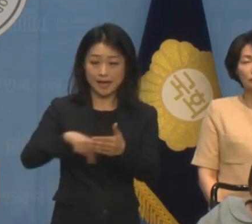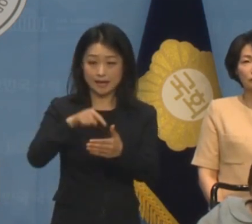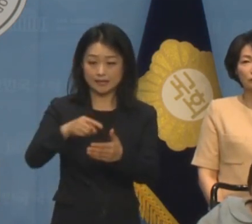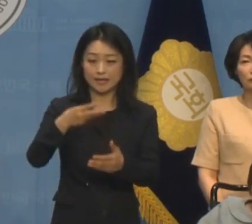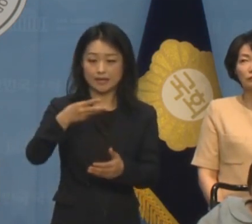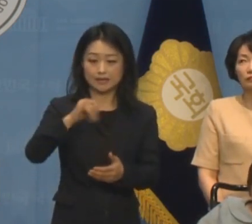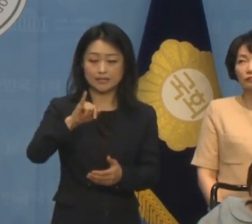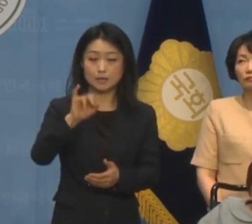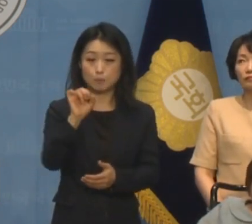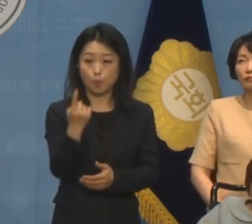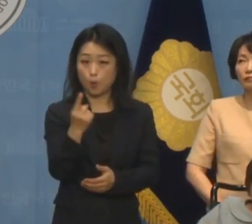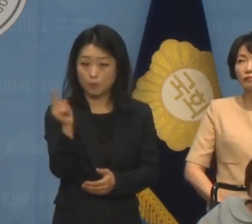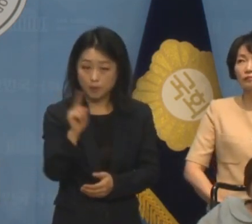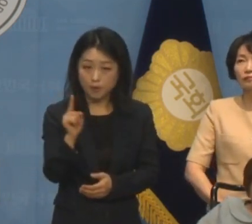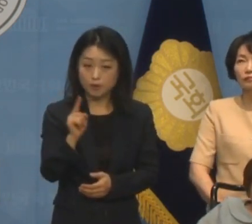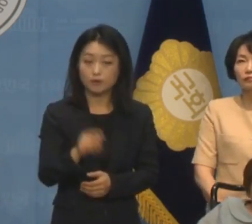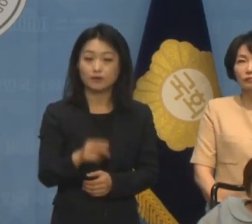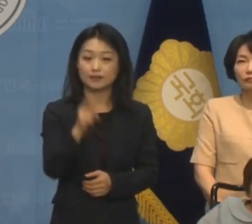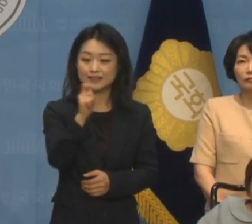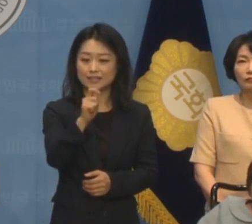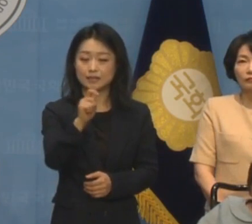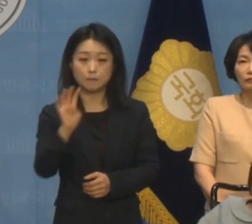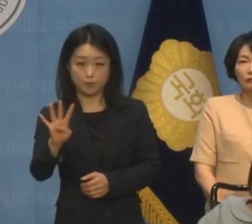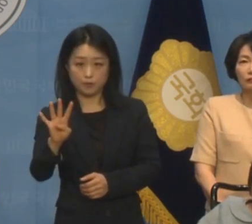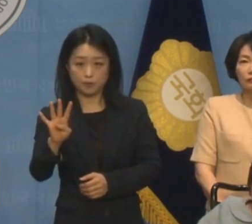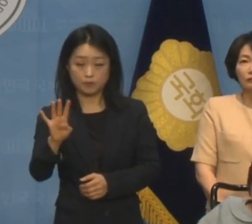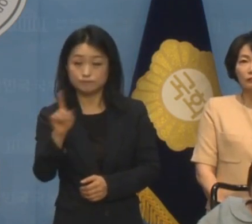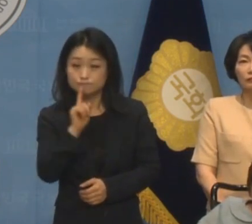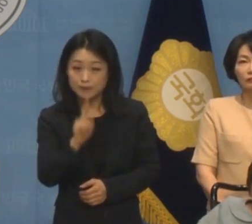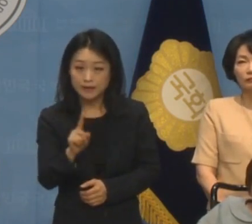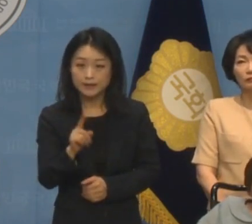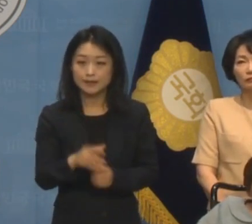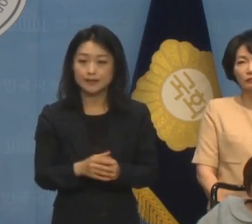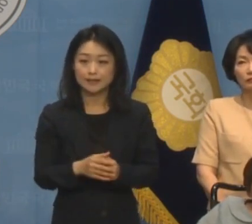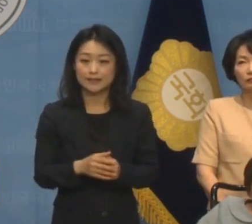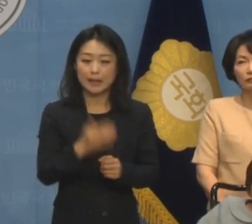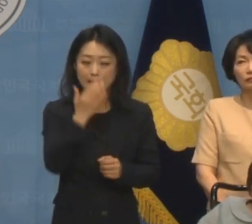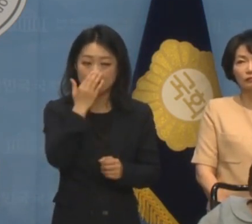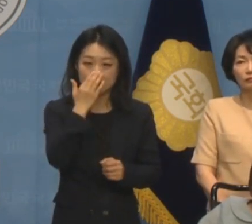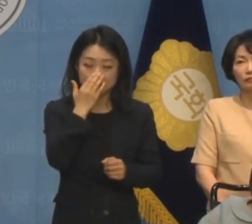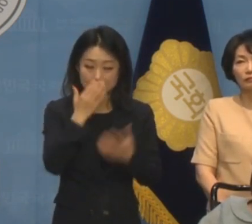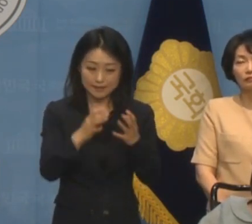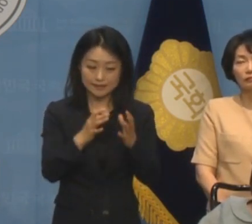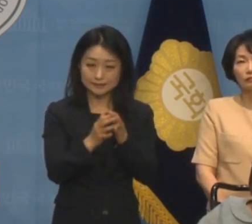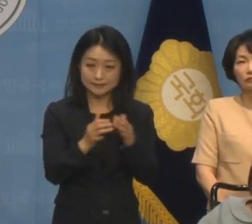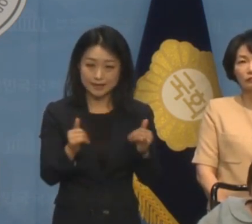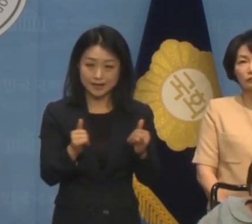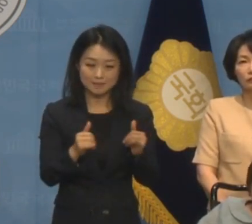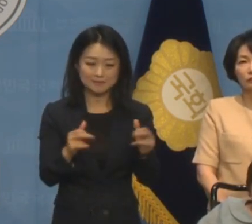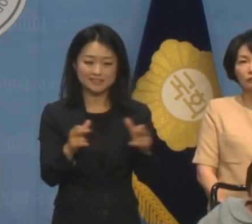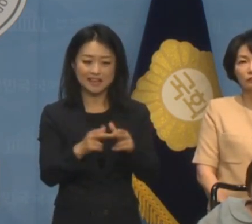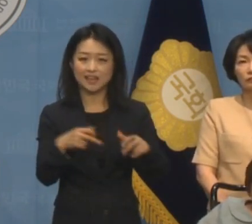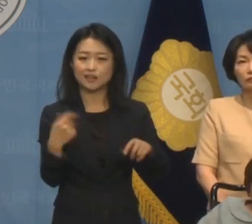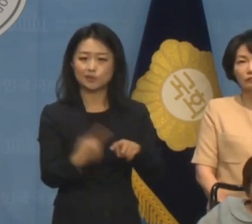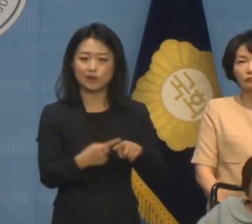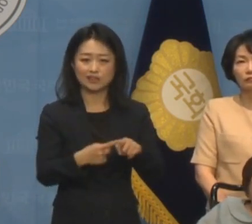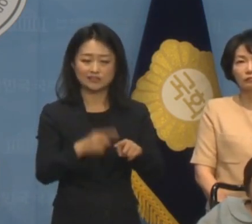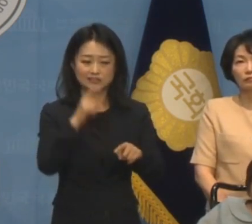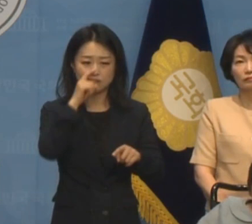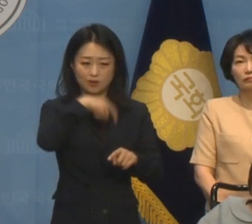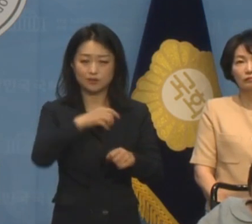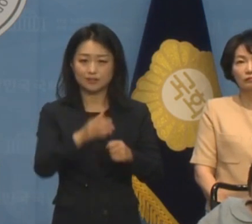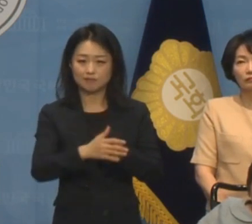명의 장애인을 학살하던 그때의 개념과 그때의 이념과 맞닿아 있다고 생각합니다.